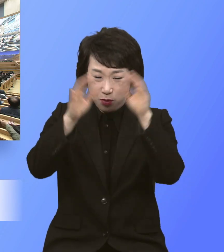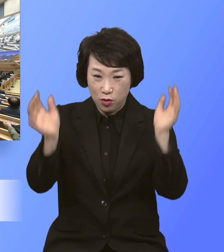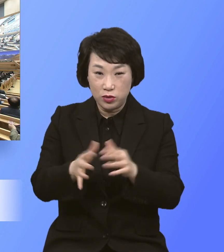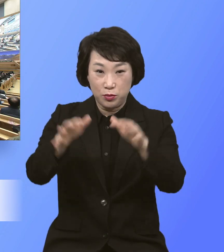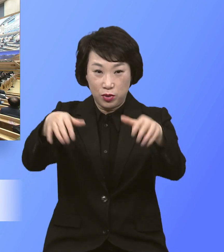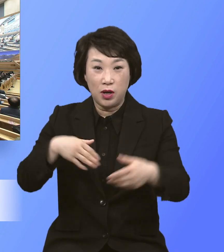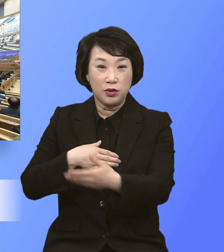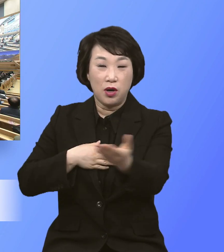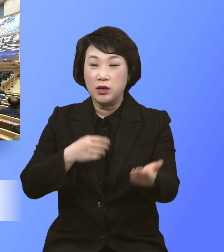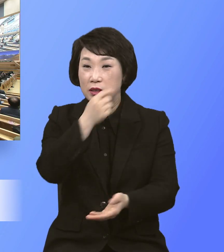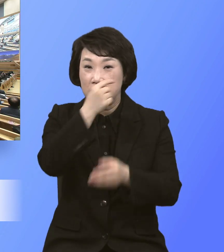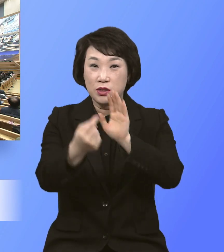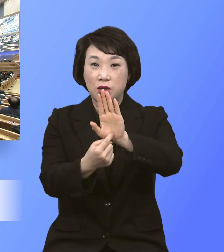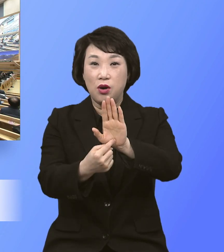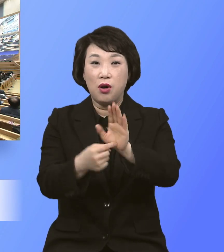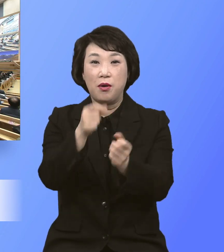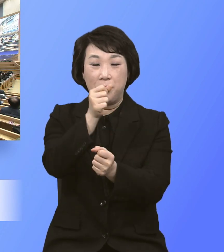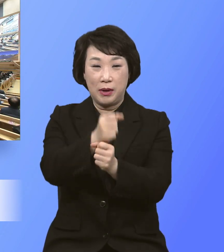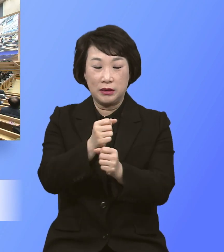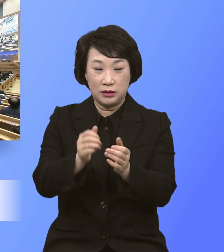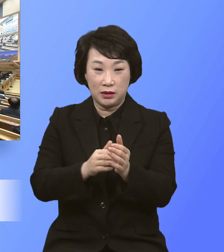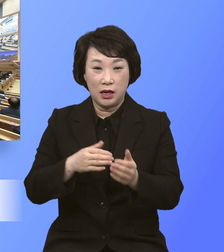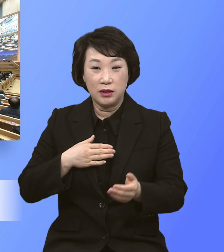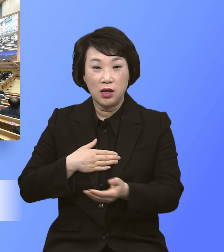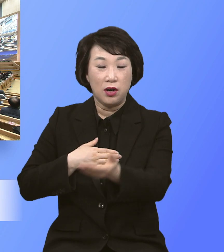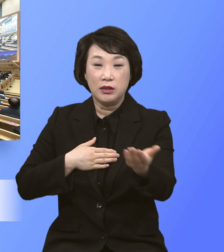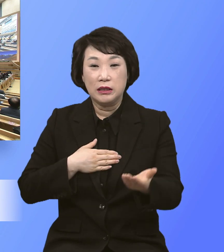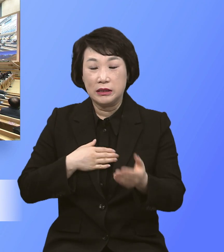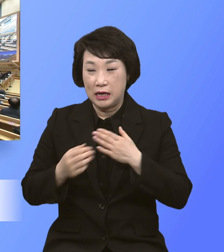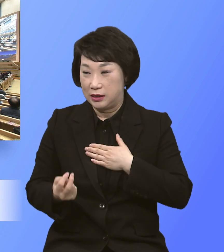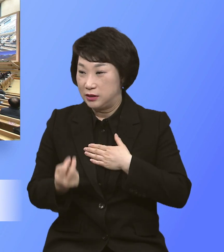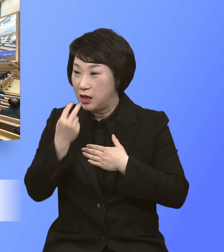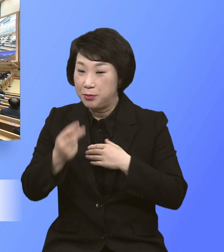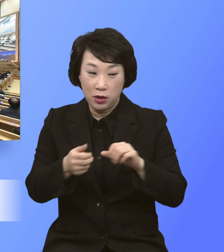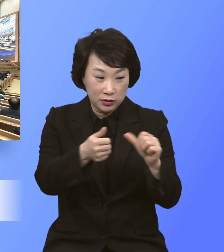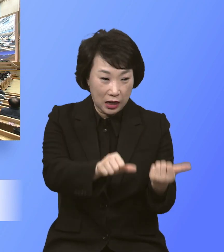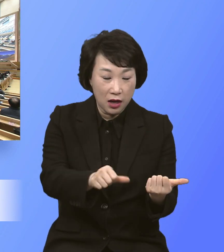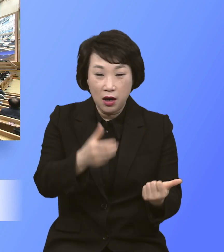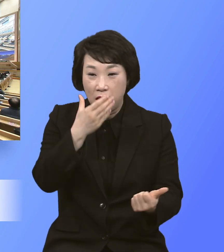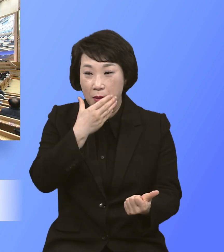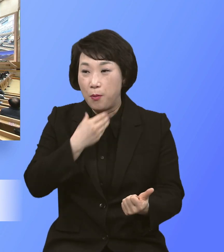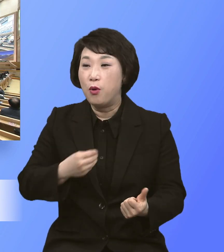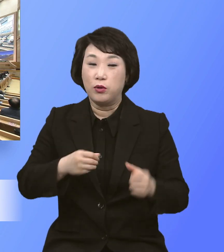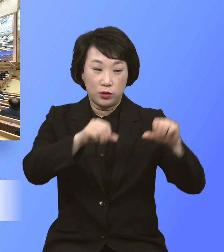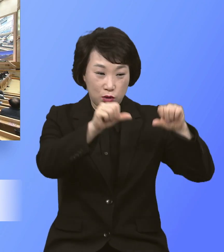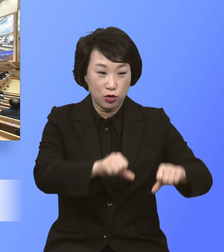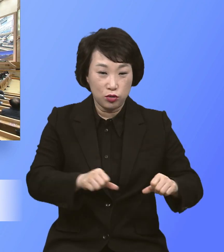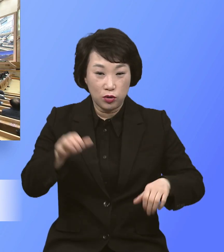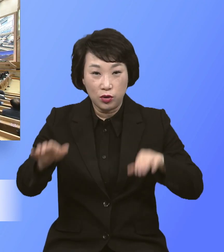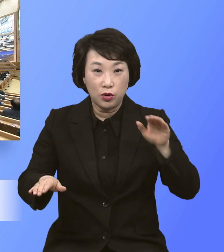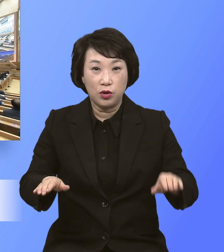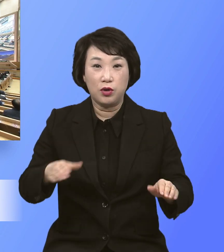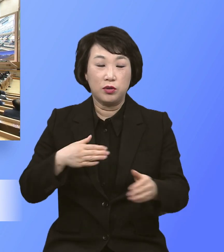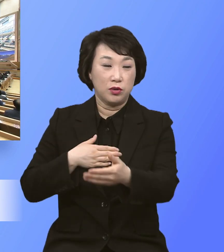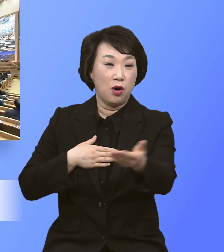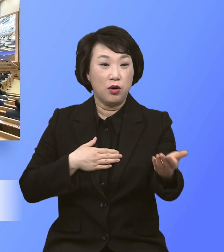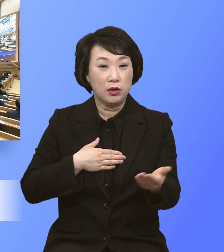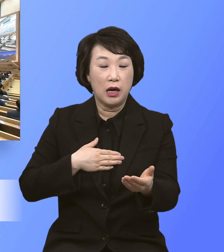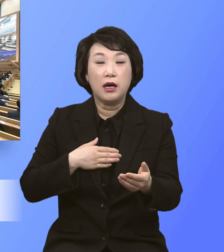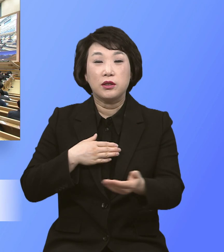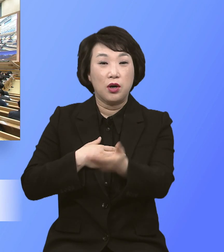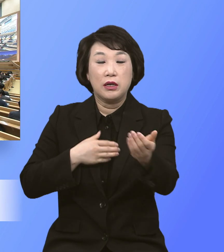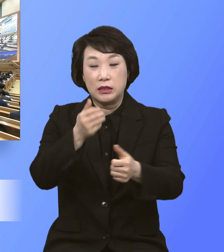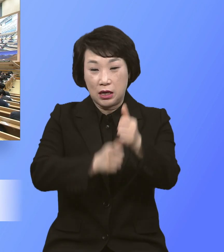불러서 너희에게 증거를 삼노라. 내가 생명과 사망과 복과 저주를 네 앞에 두었은즉 너와